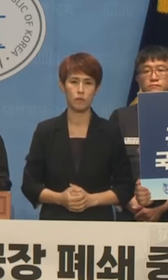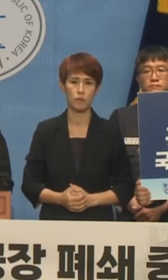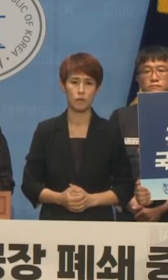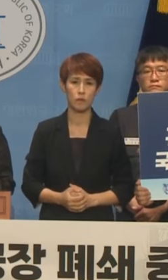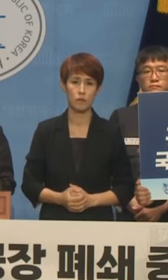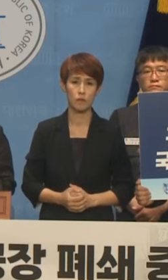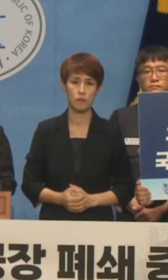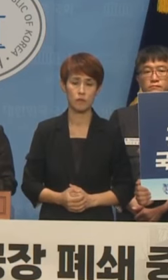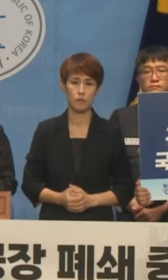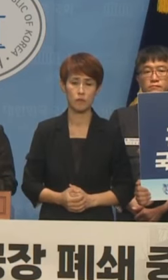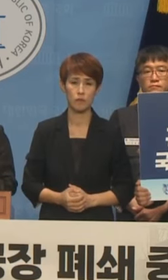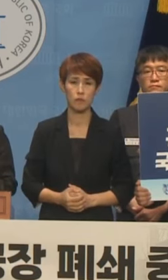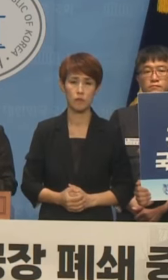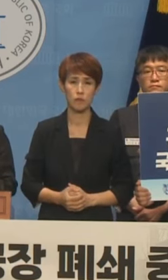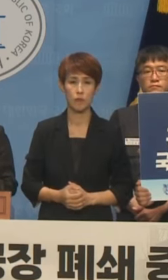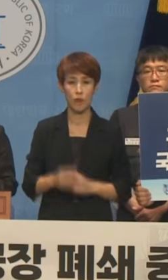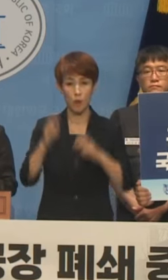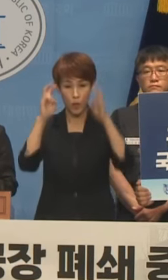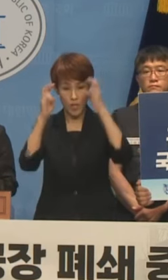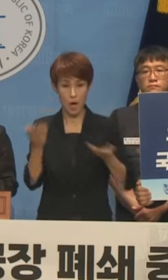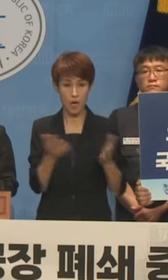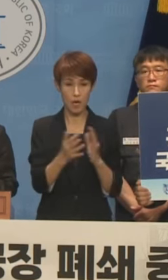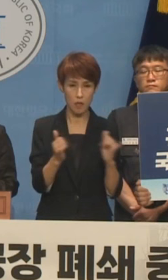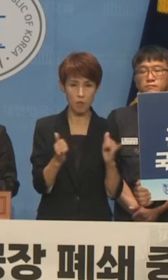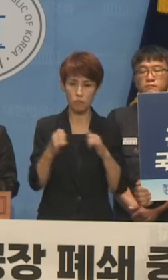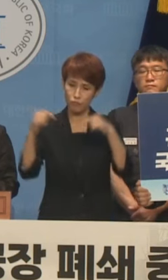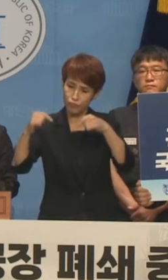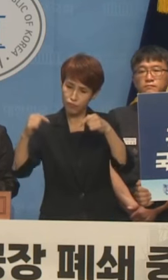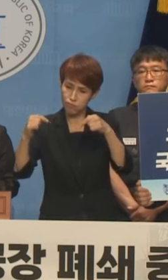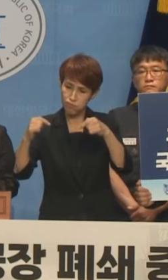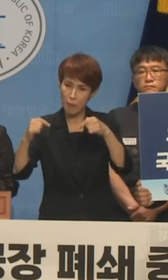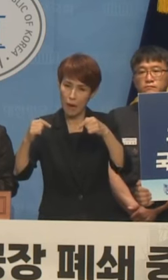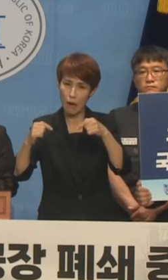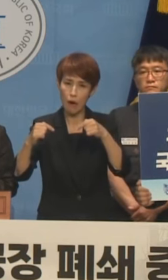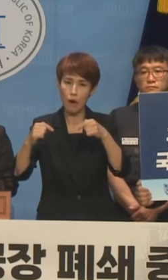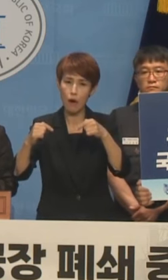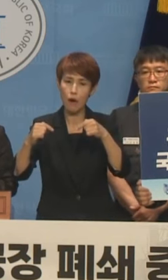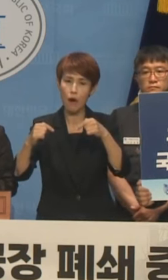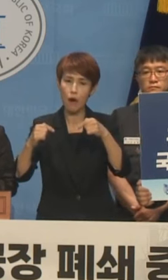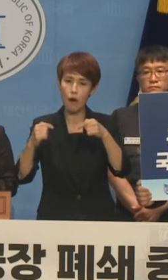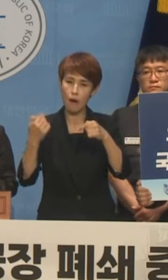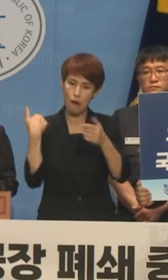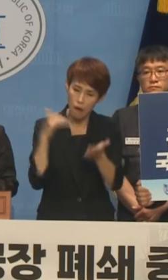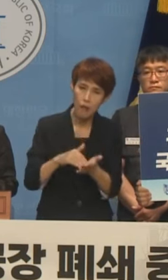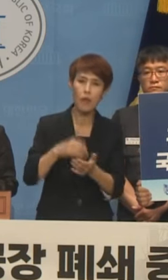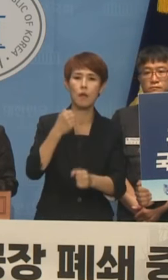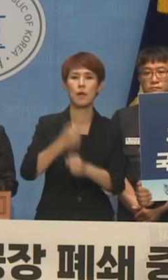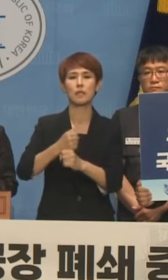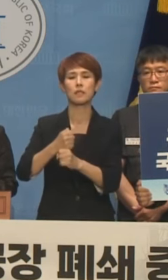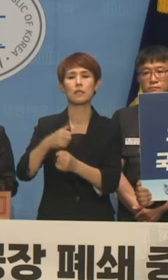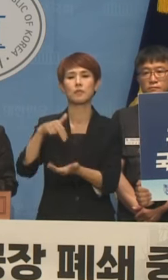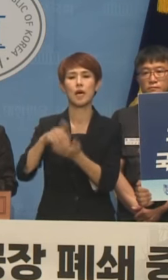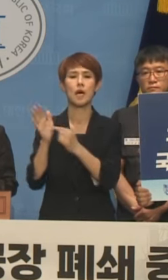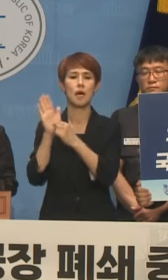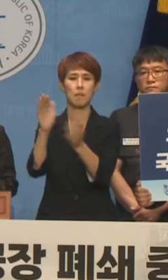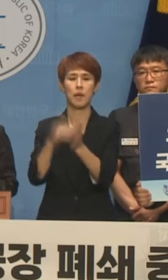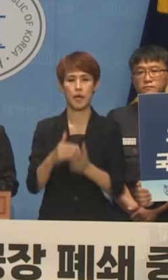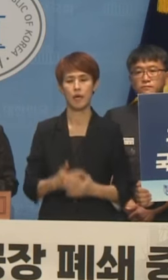사실상 노사가 그간 진행한 합의한 논의를 원점으로 되돌리는 그런 입장을 내놓았기